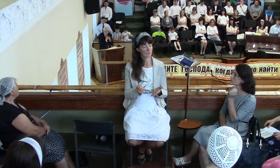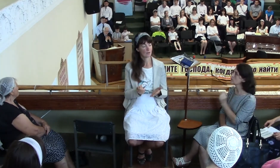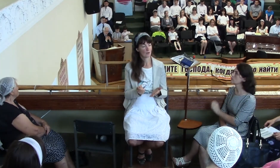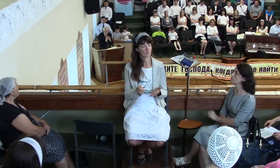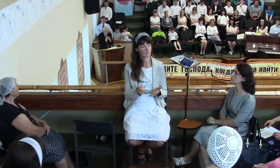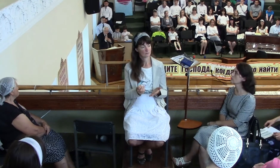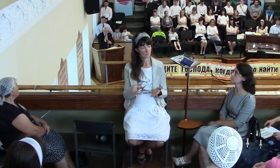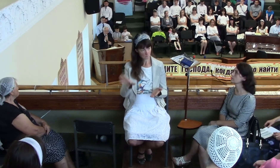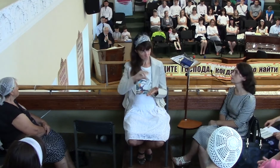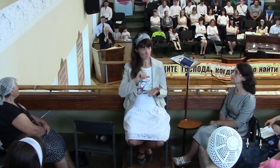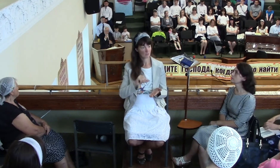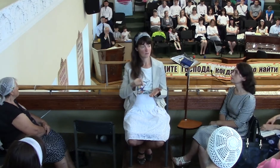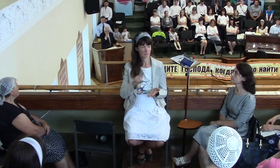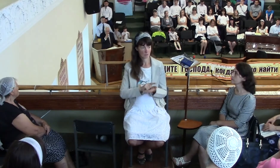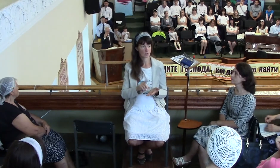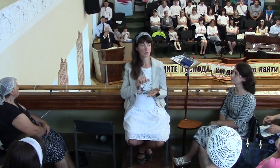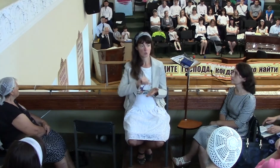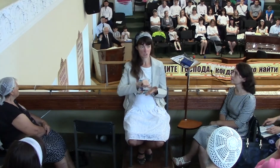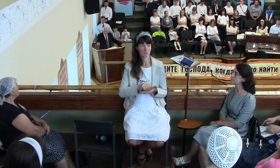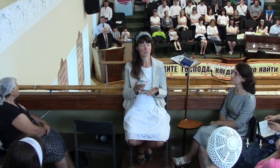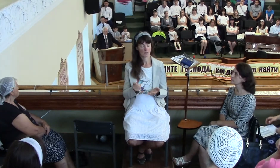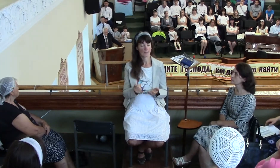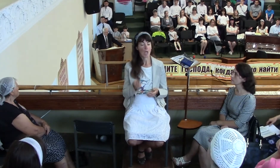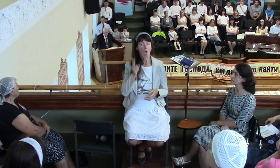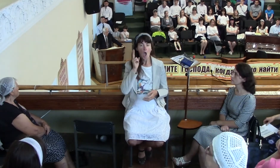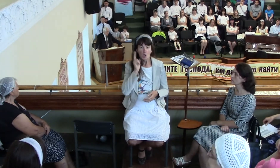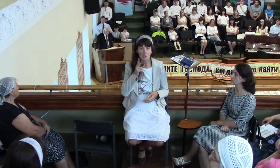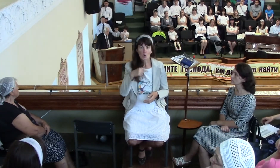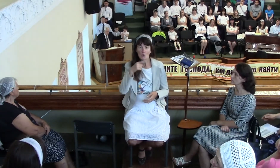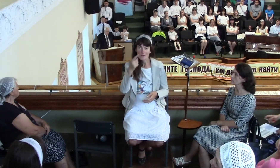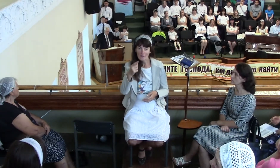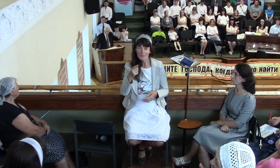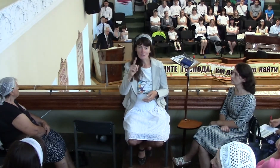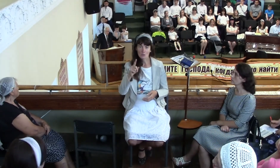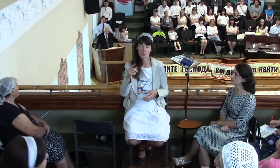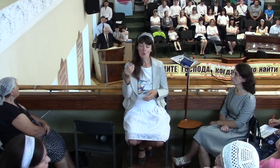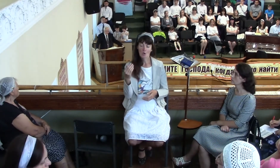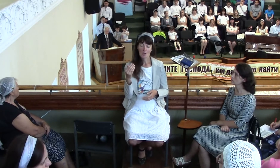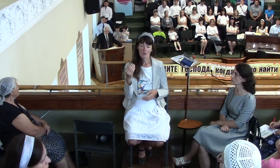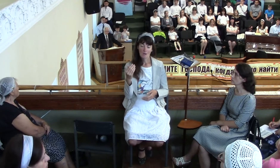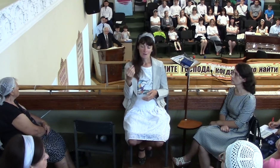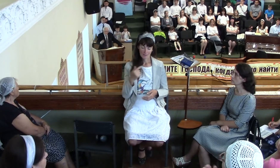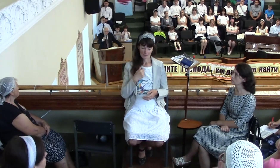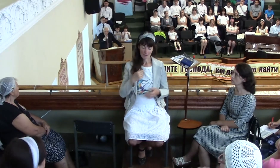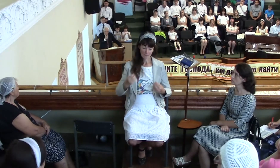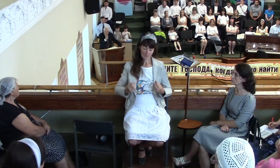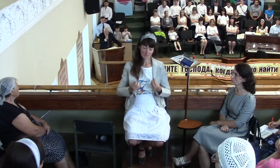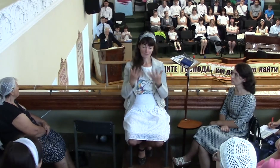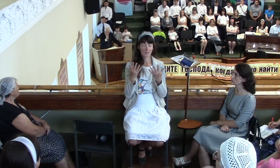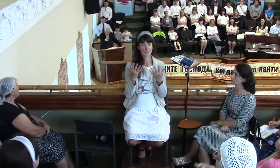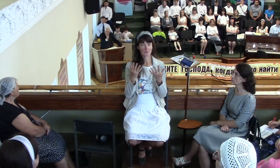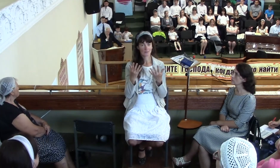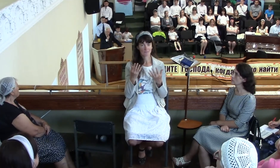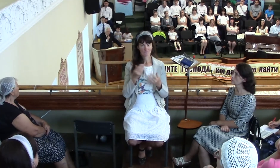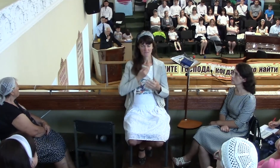так. Друзья дорогие, кто говорит, что он во свете, это другой не во свете, я во свете. А